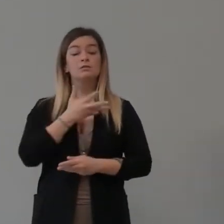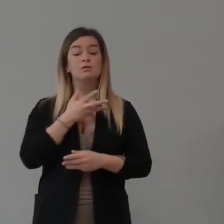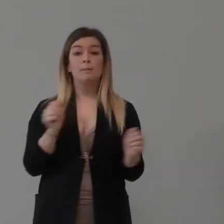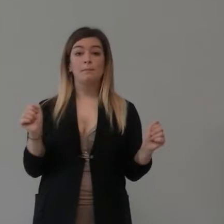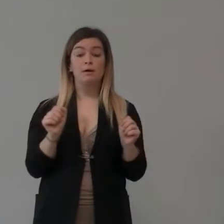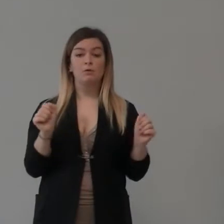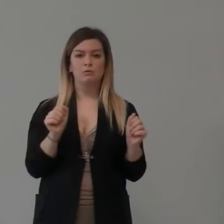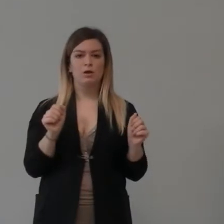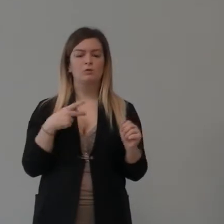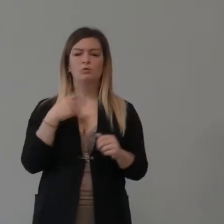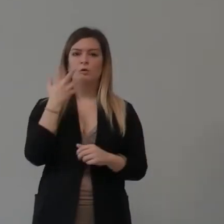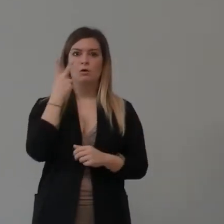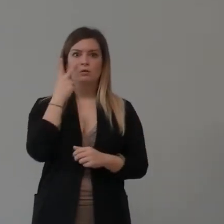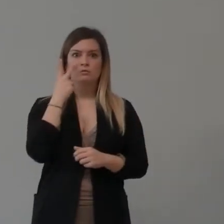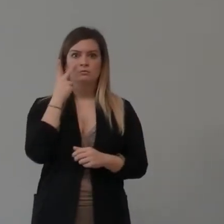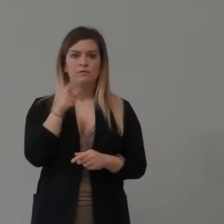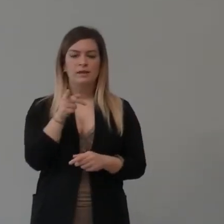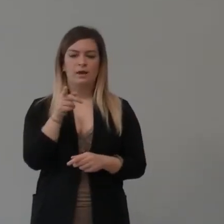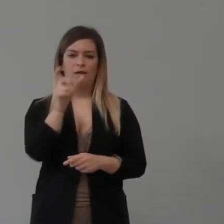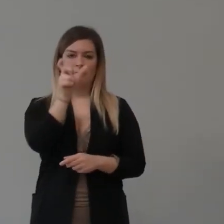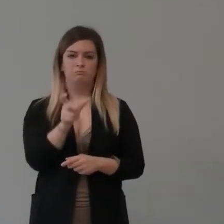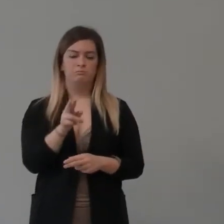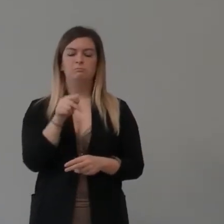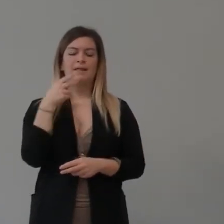cadavere invece di un salvatore.